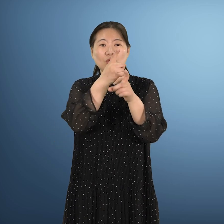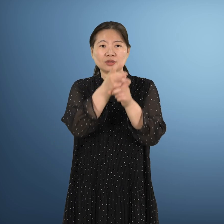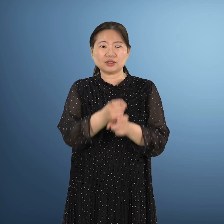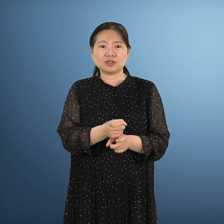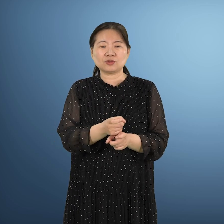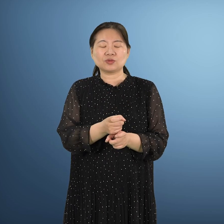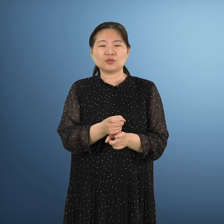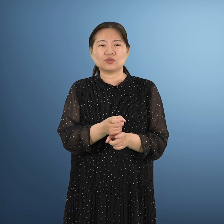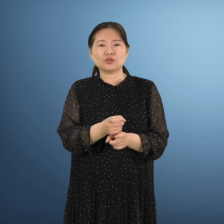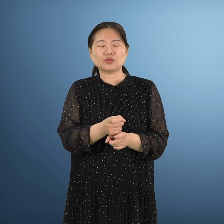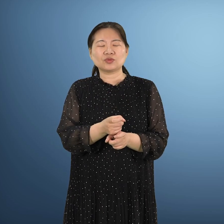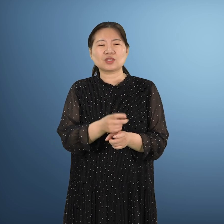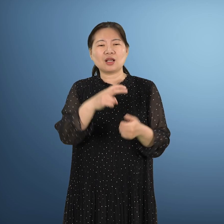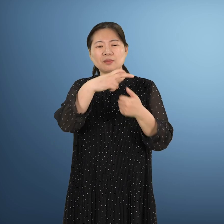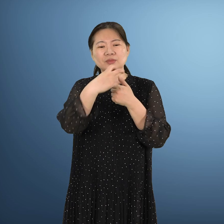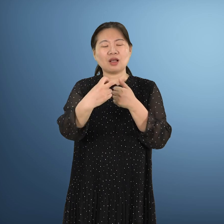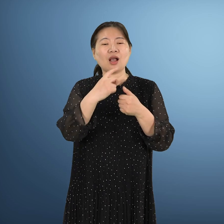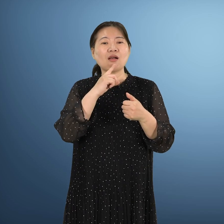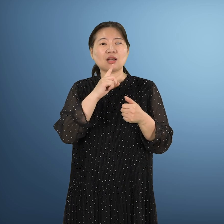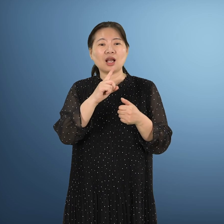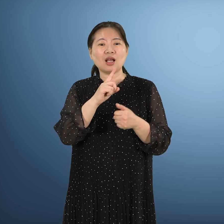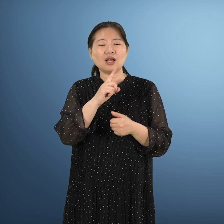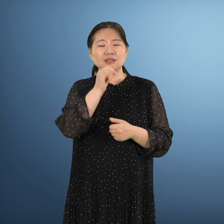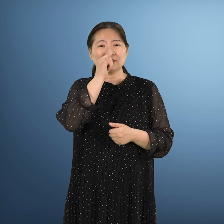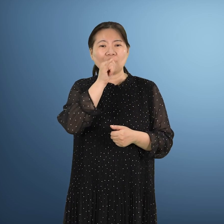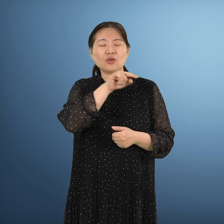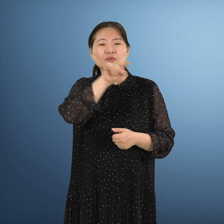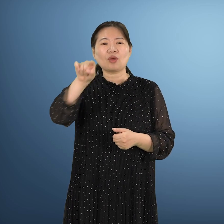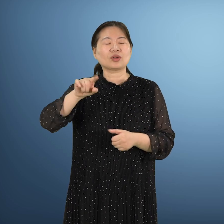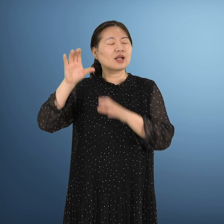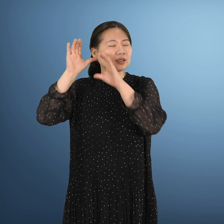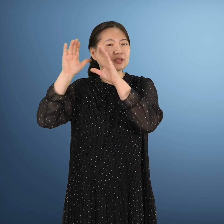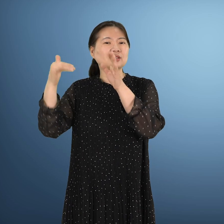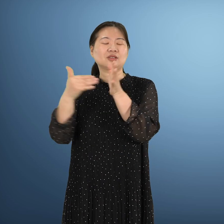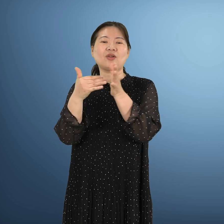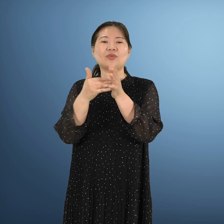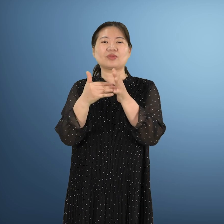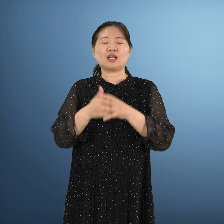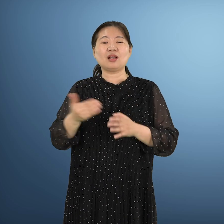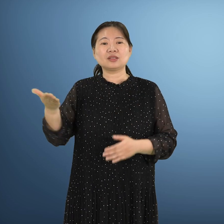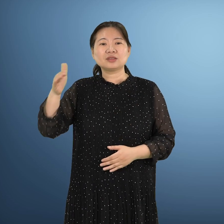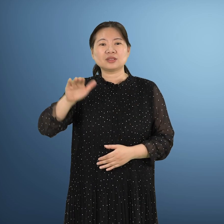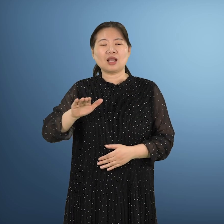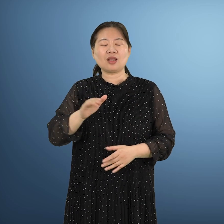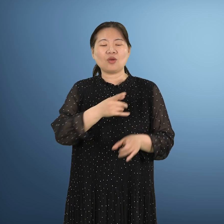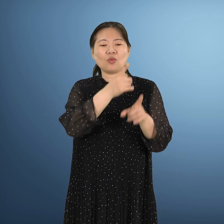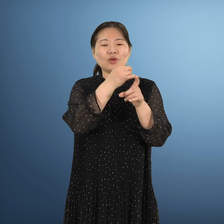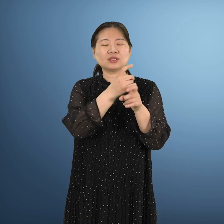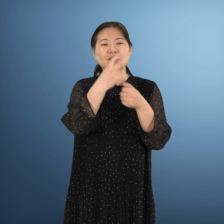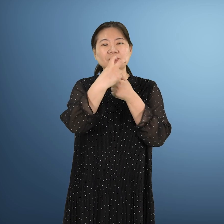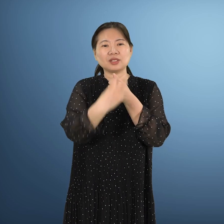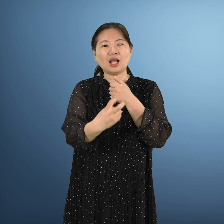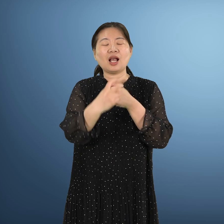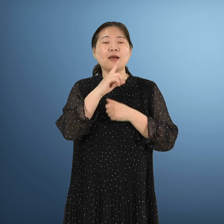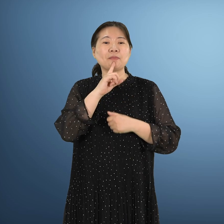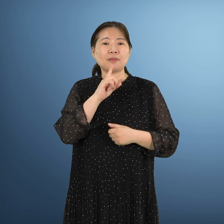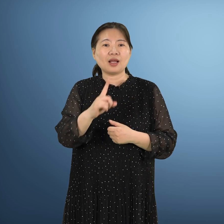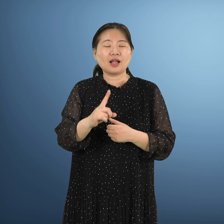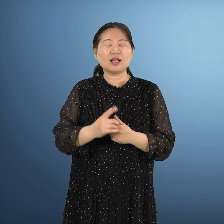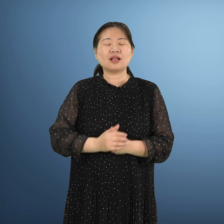원수를 미워하라 하였다는 것을 너희가 들었다. 그런데 원수를 미워하라는